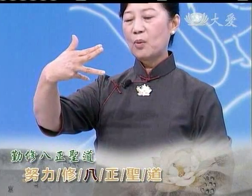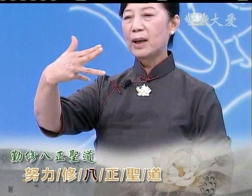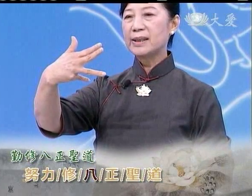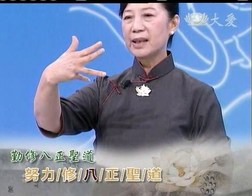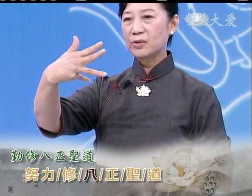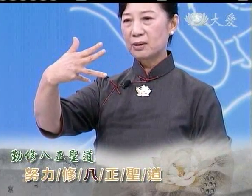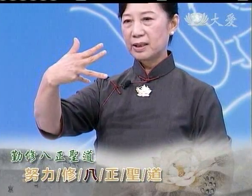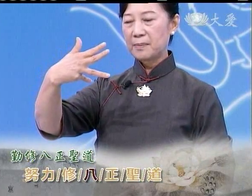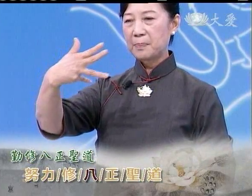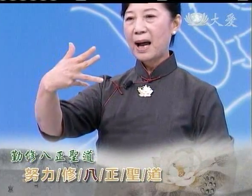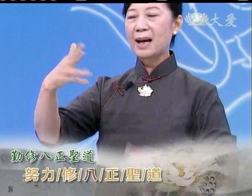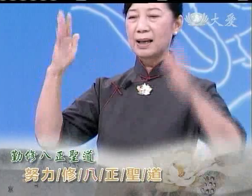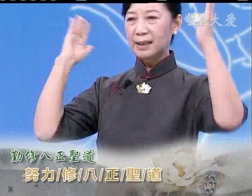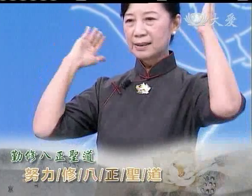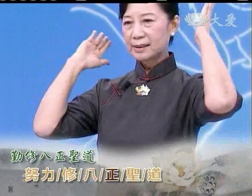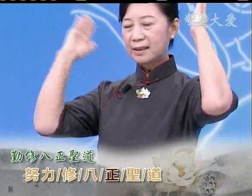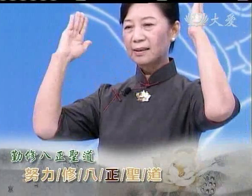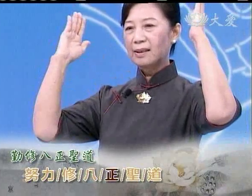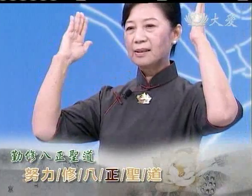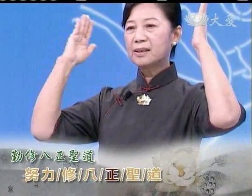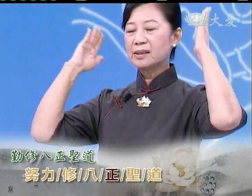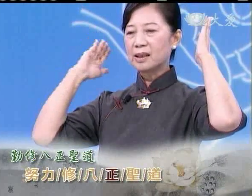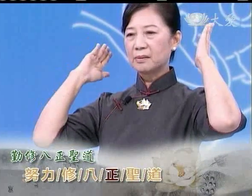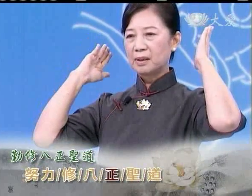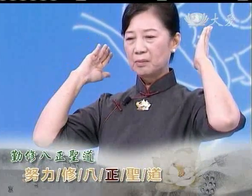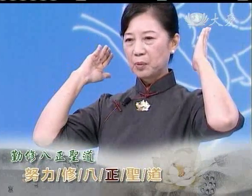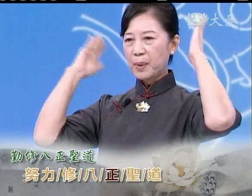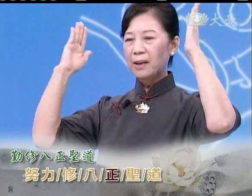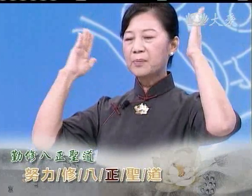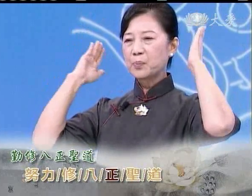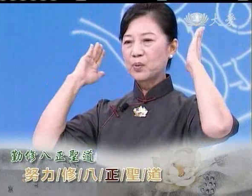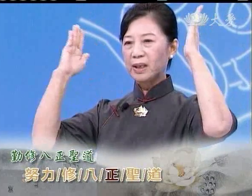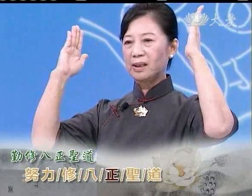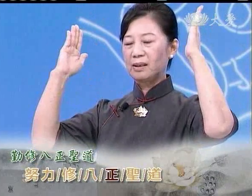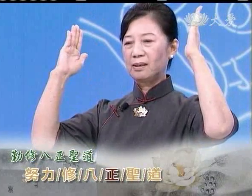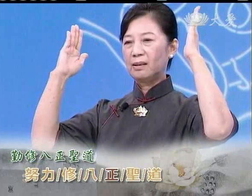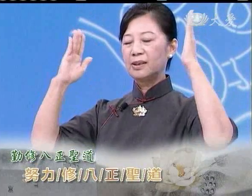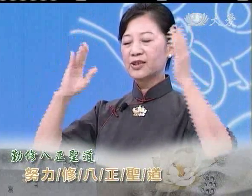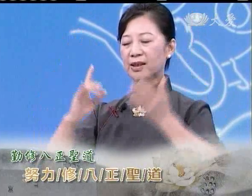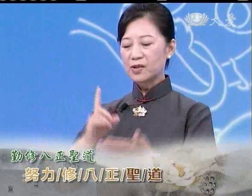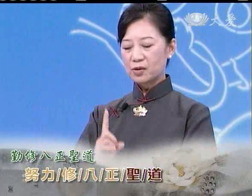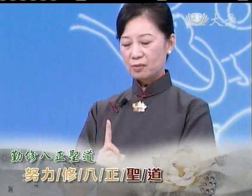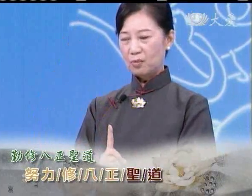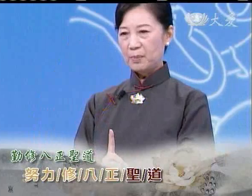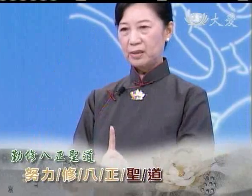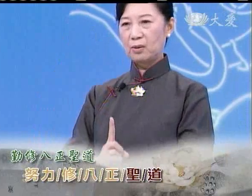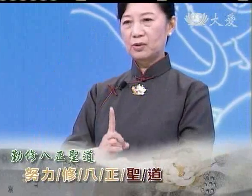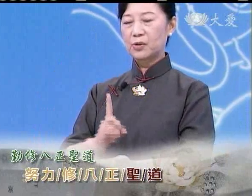弯一下就可以。八正，正是一个不偏不倚，圣是我们有食